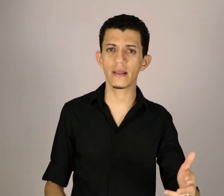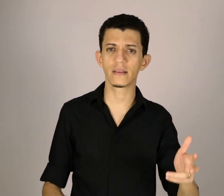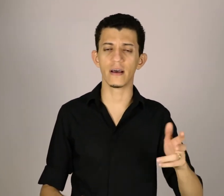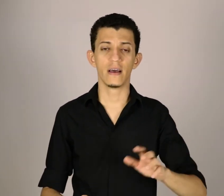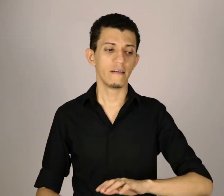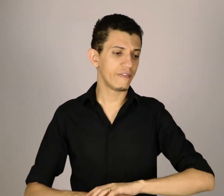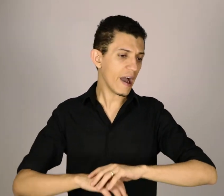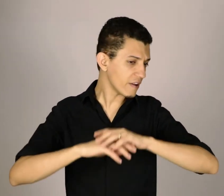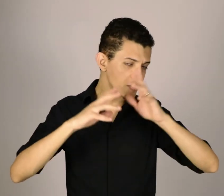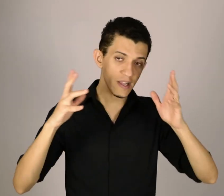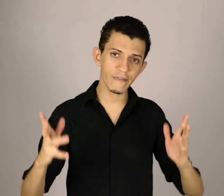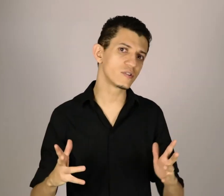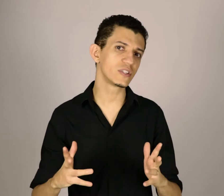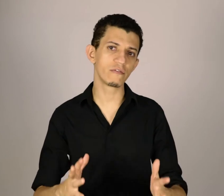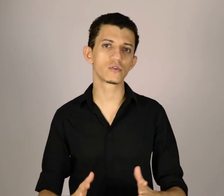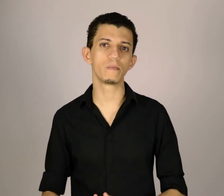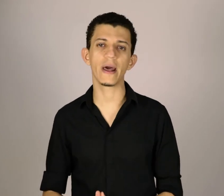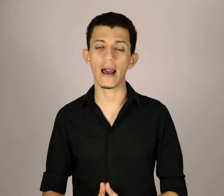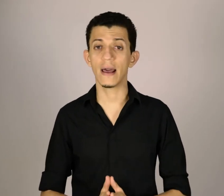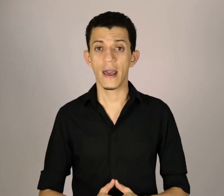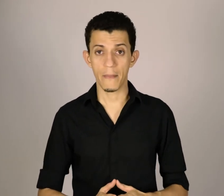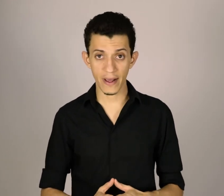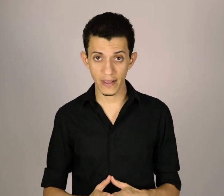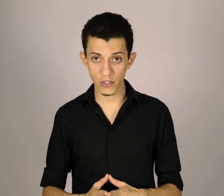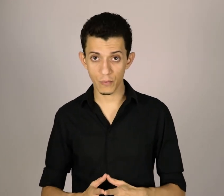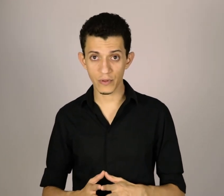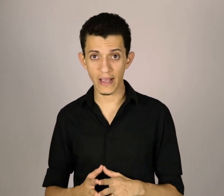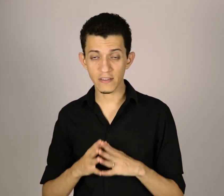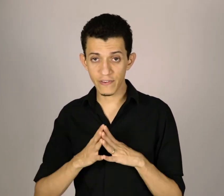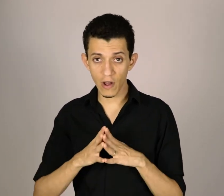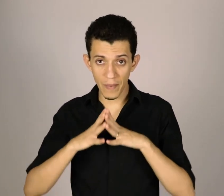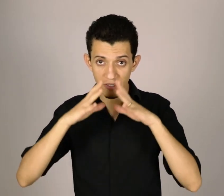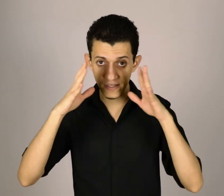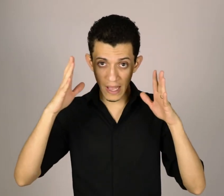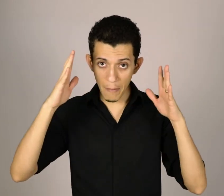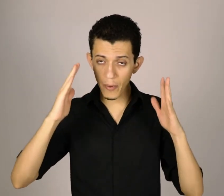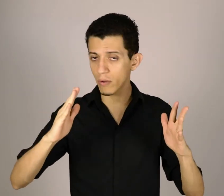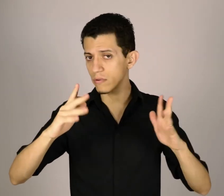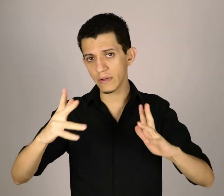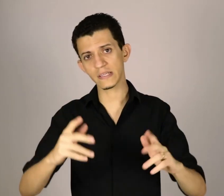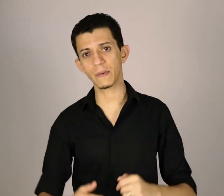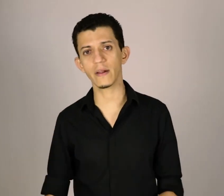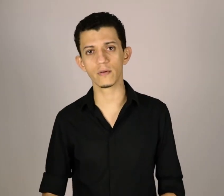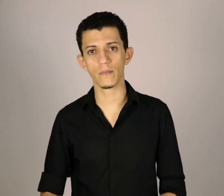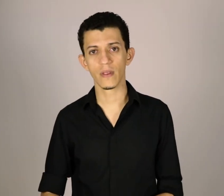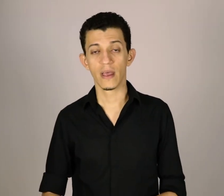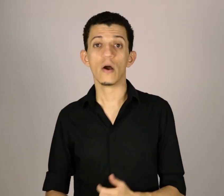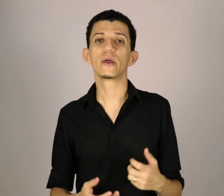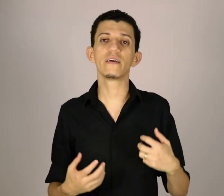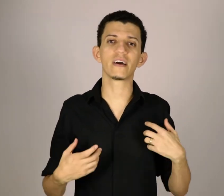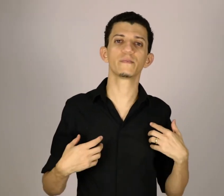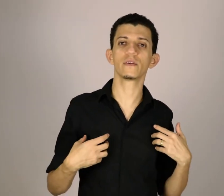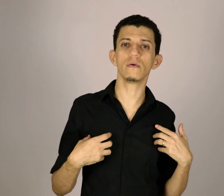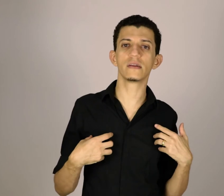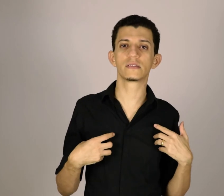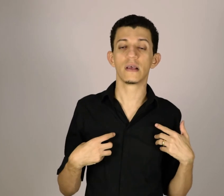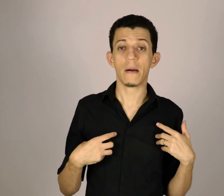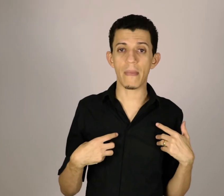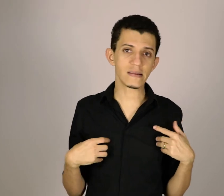ferramenta, vários desafios eu tive que superar para que isso pudesse finalmente estar pronto nesse período. Eu queria que ficasse pronto antes, mas nem